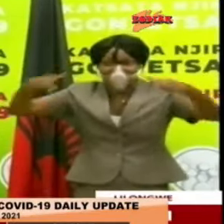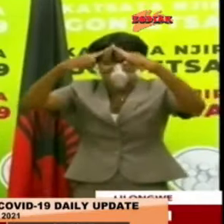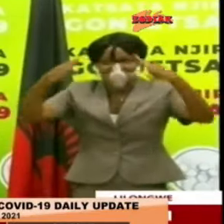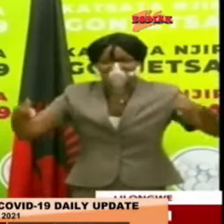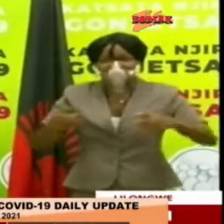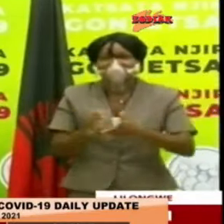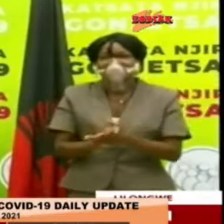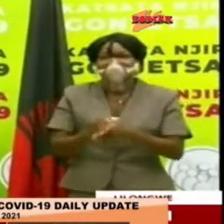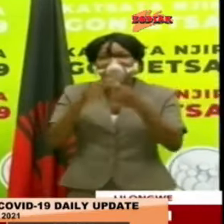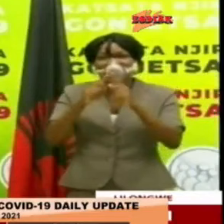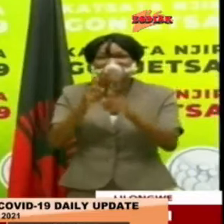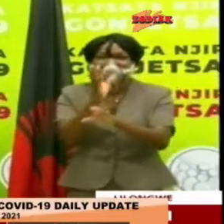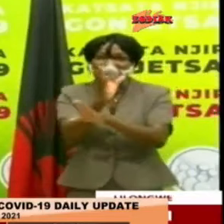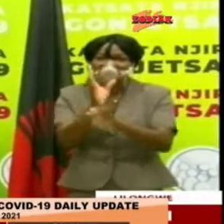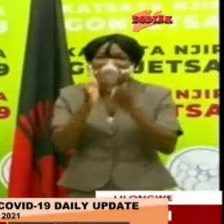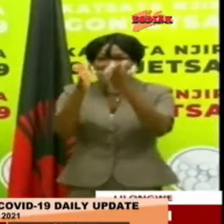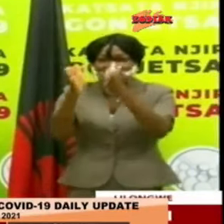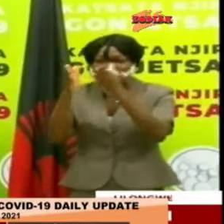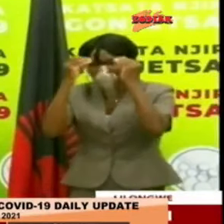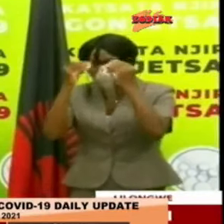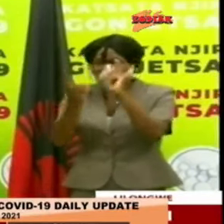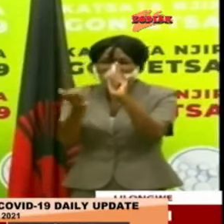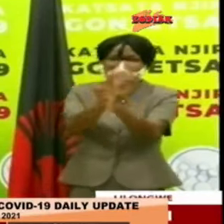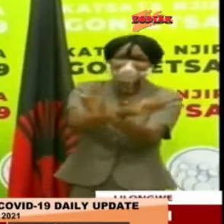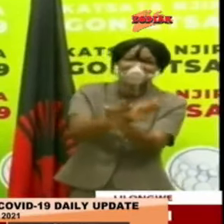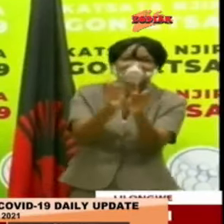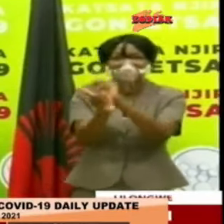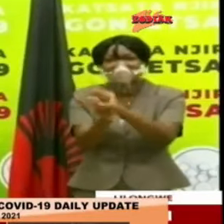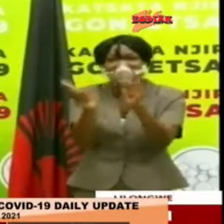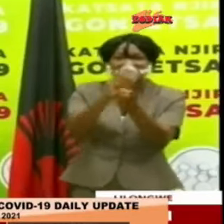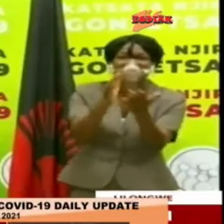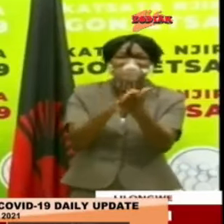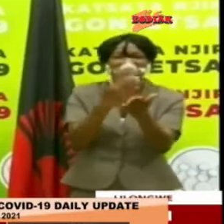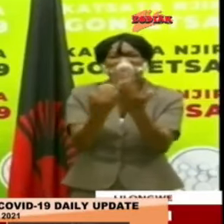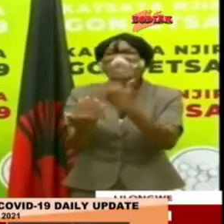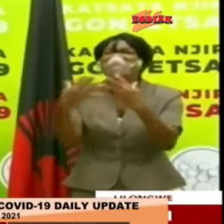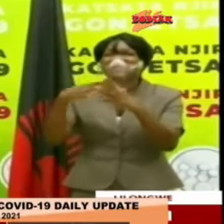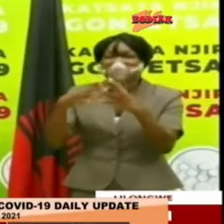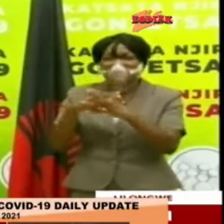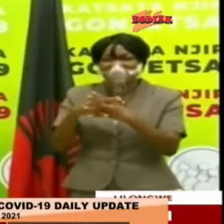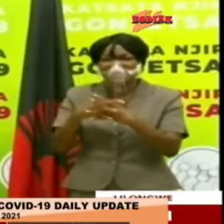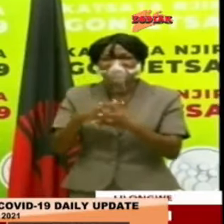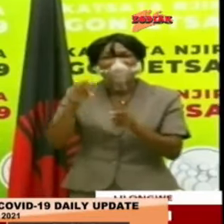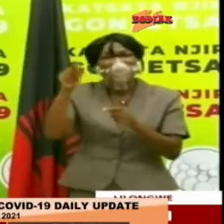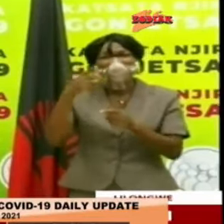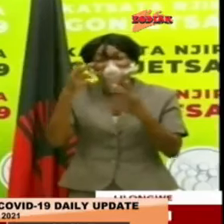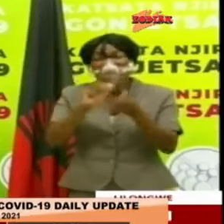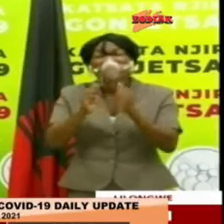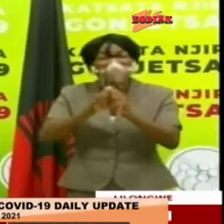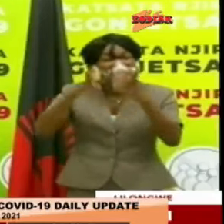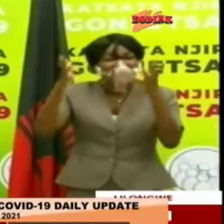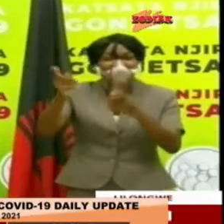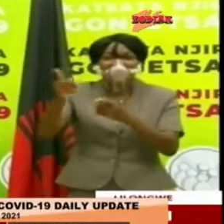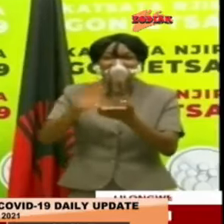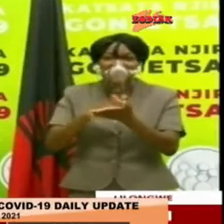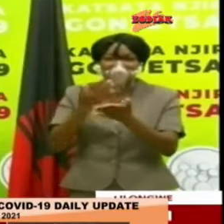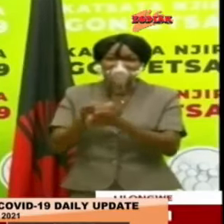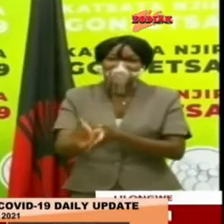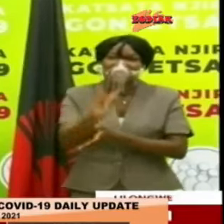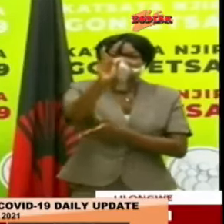our children ndiye kuli zambiri zofunika kumeneko ndiye chifukwa chake tapasa 5 billion